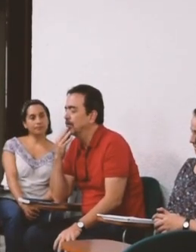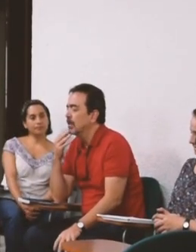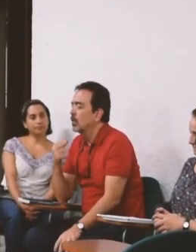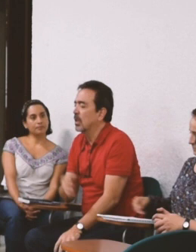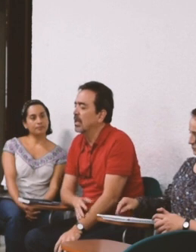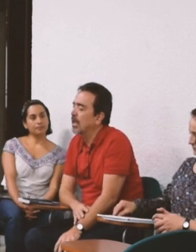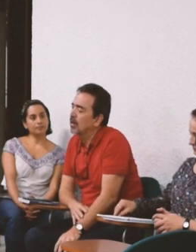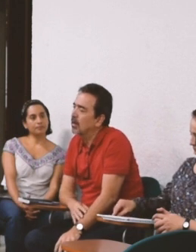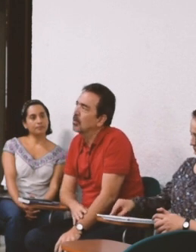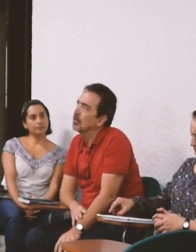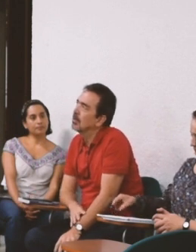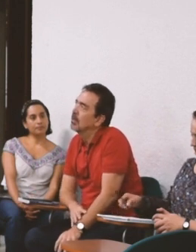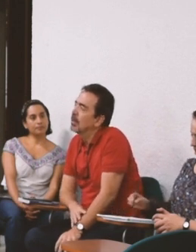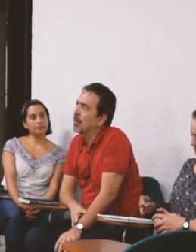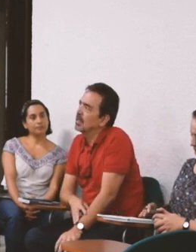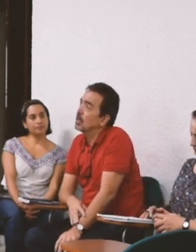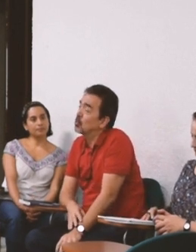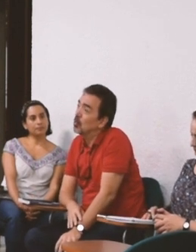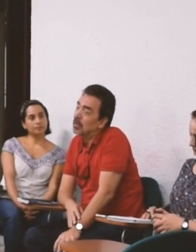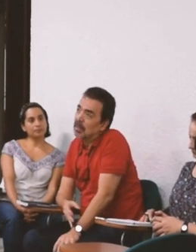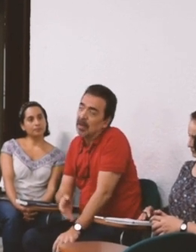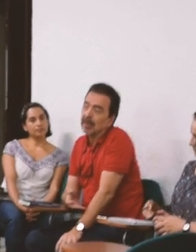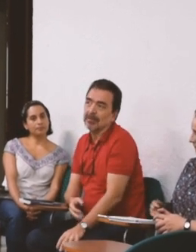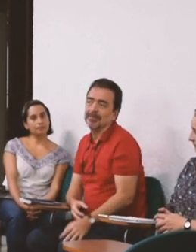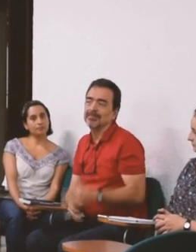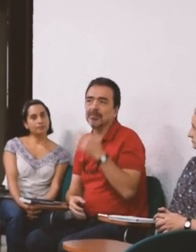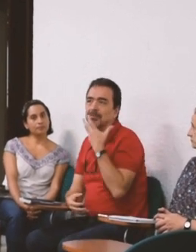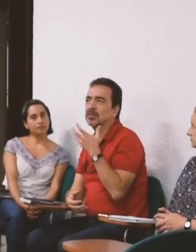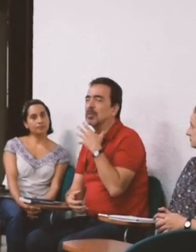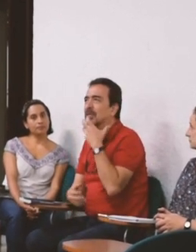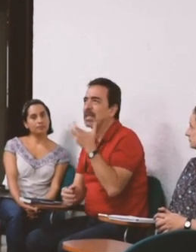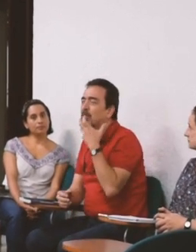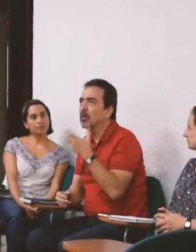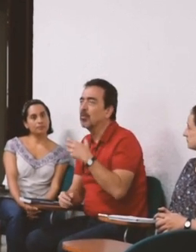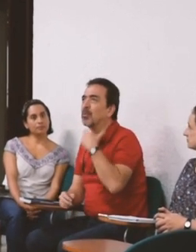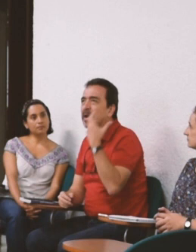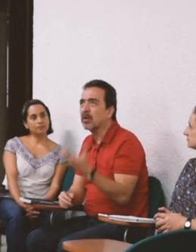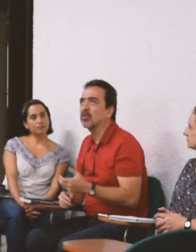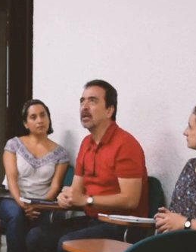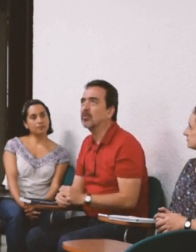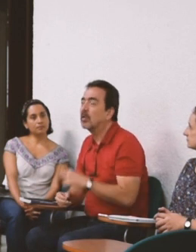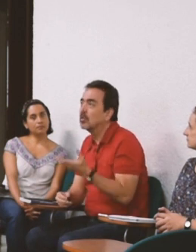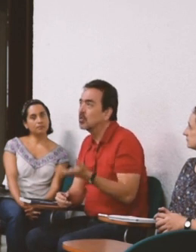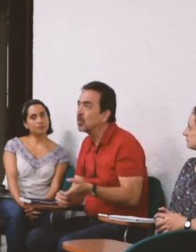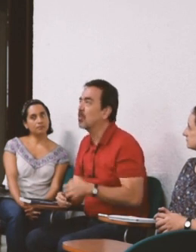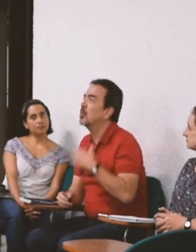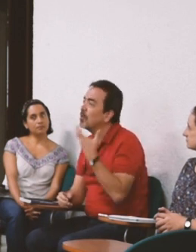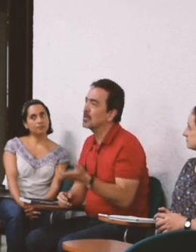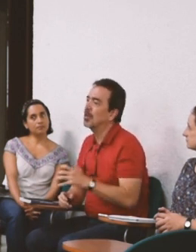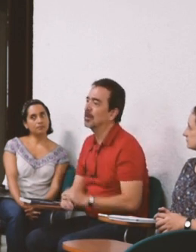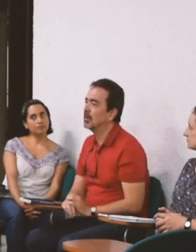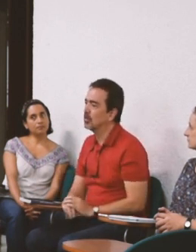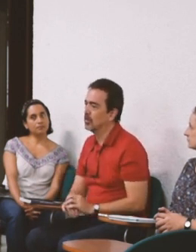y una tiene que ver con que a veces se nos olvida, pues sería bueno volver a recordar de dónde surge,